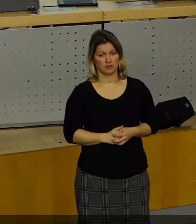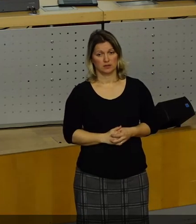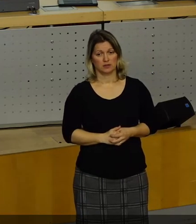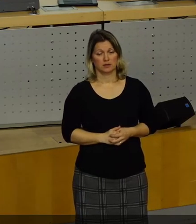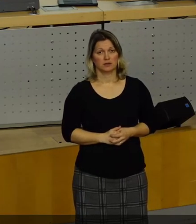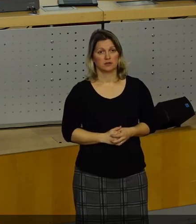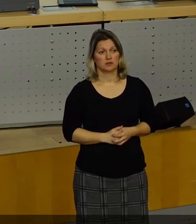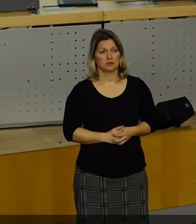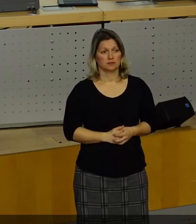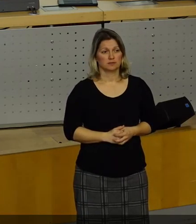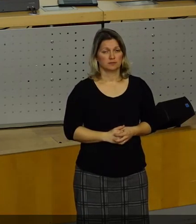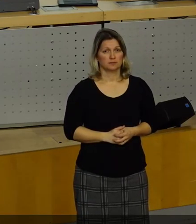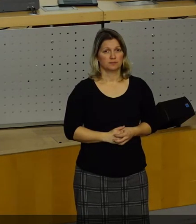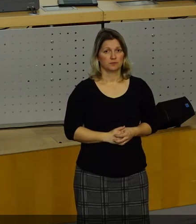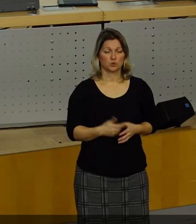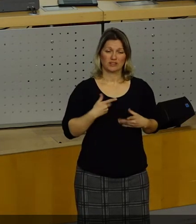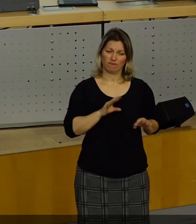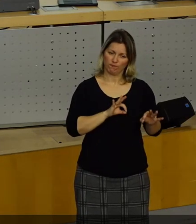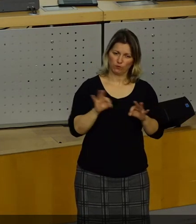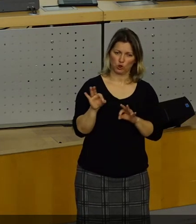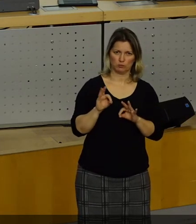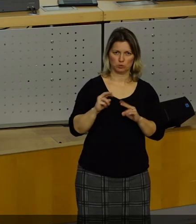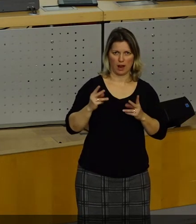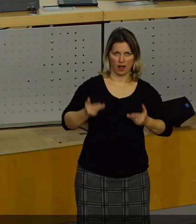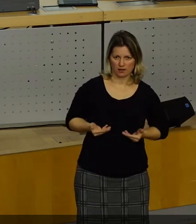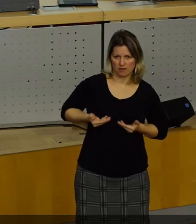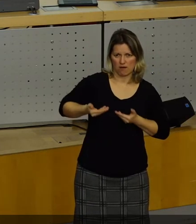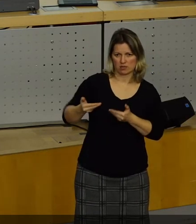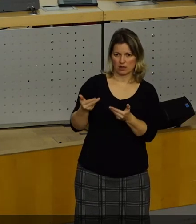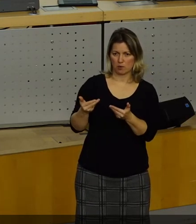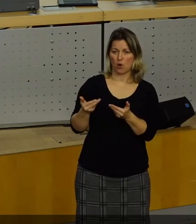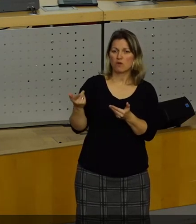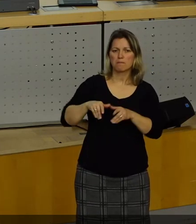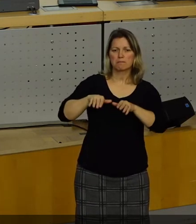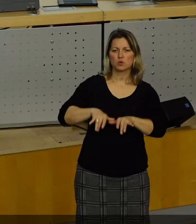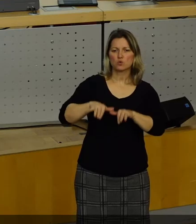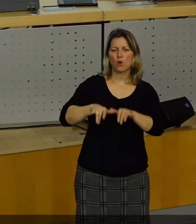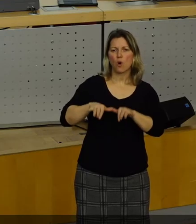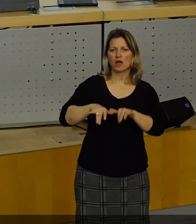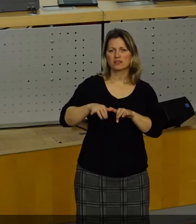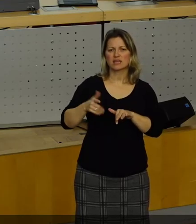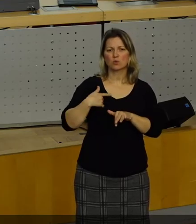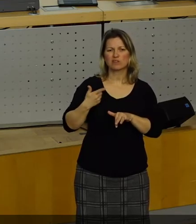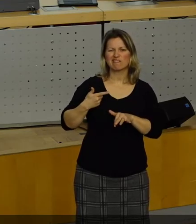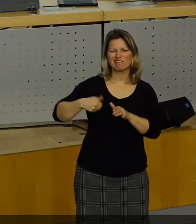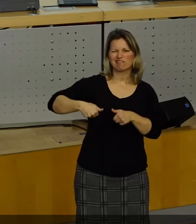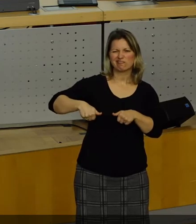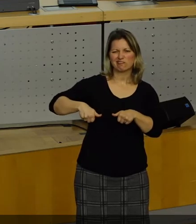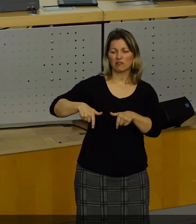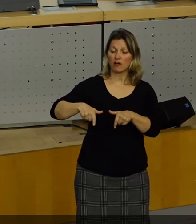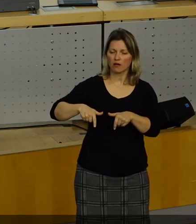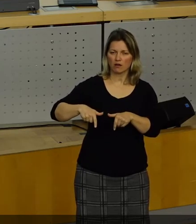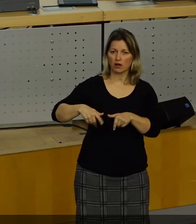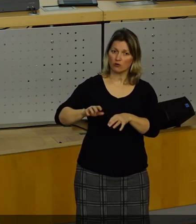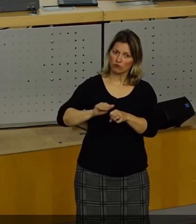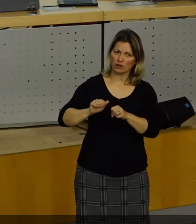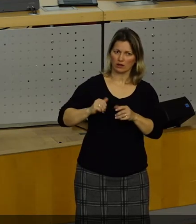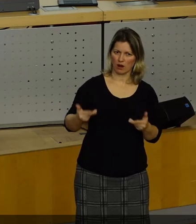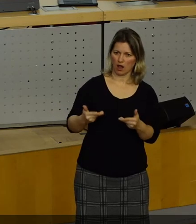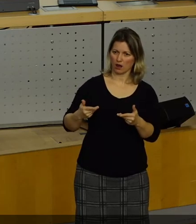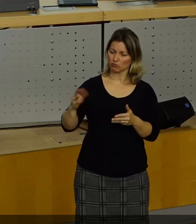Und den Brücken zu bauen und denen auch möglichst mit wenig Bürokratie und wenig Gängelei zu begegnen, ist ganz